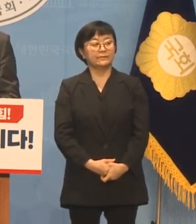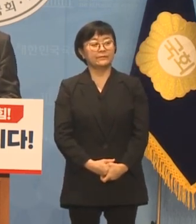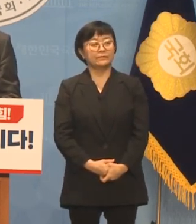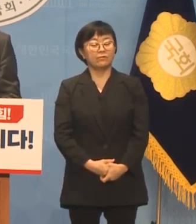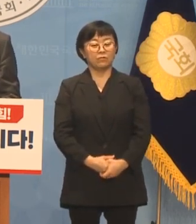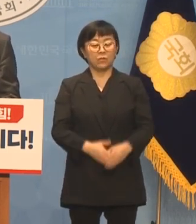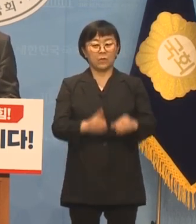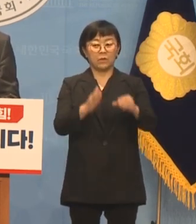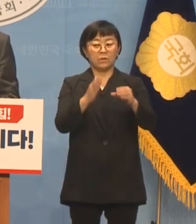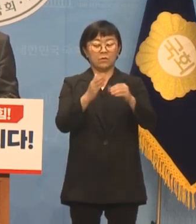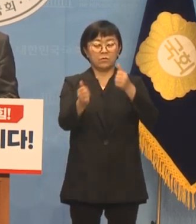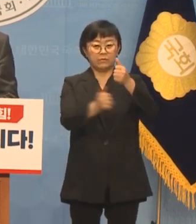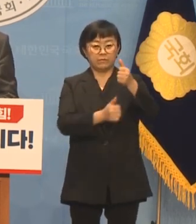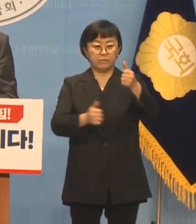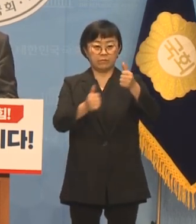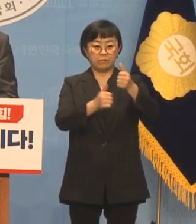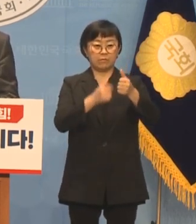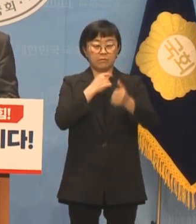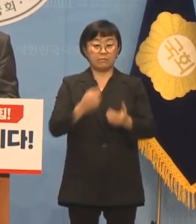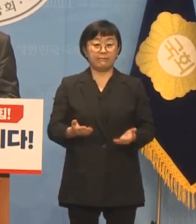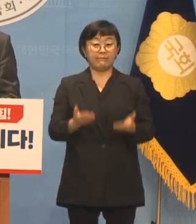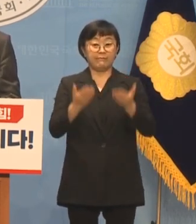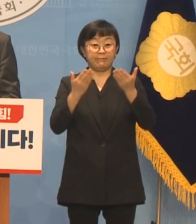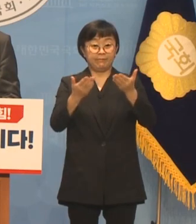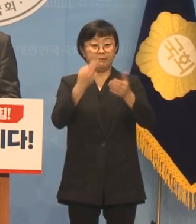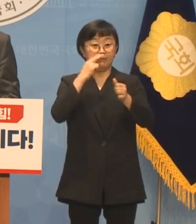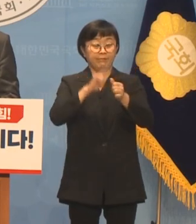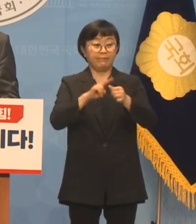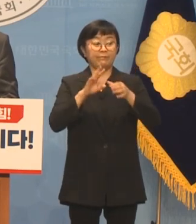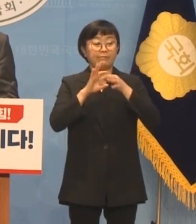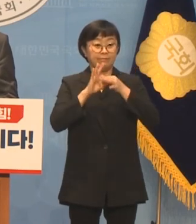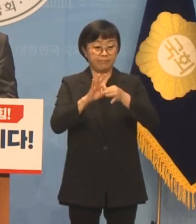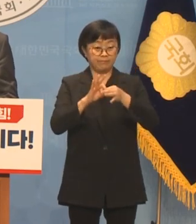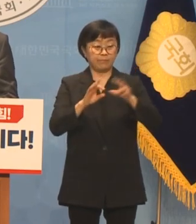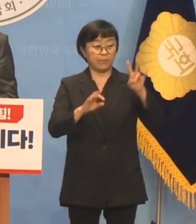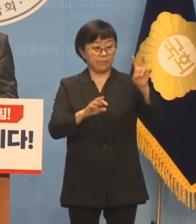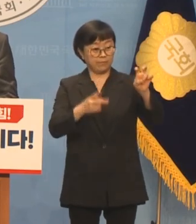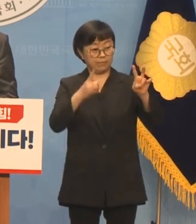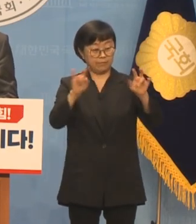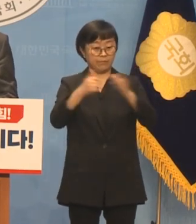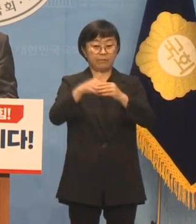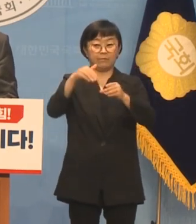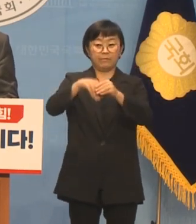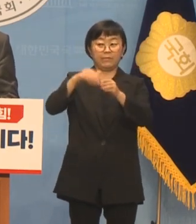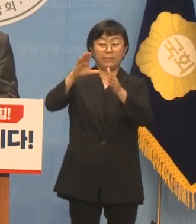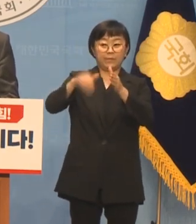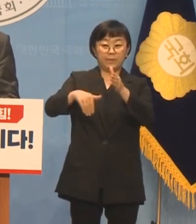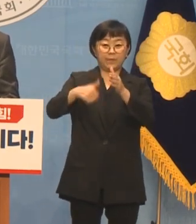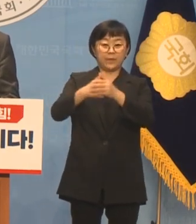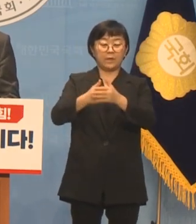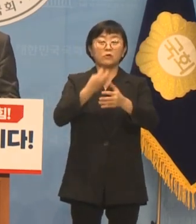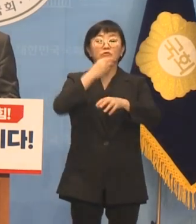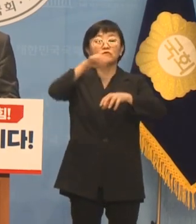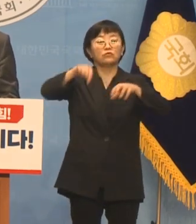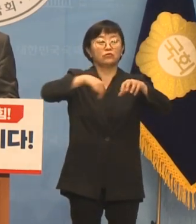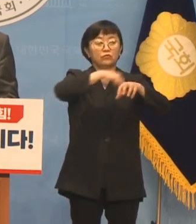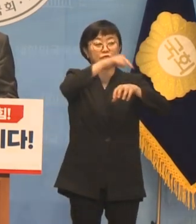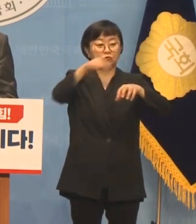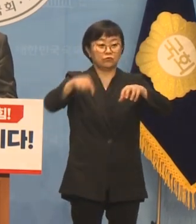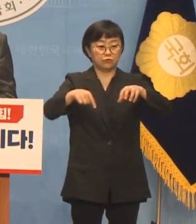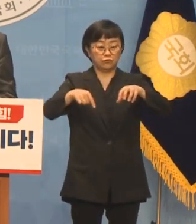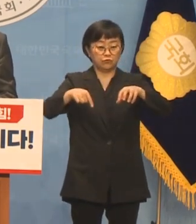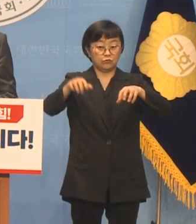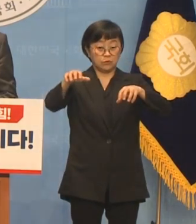중진 의원의 헌신과 도전을 통해 22대 총선에서 수도 서울을